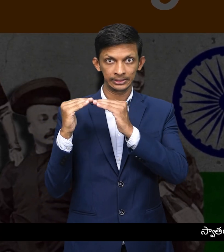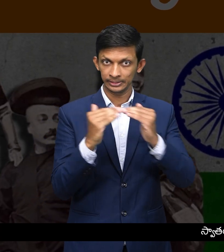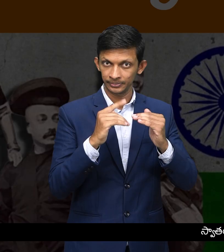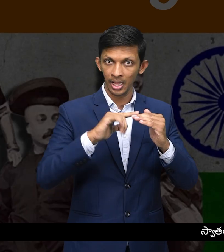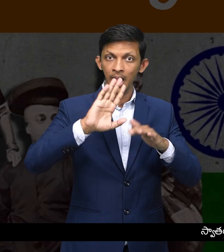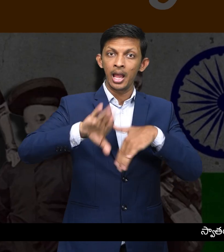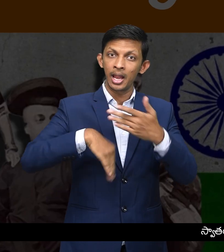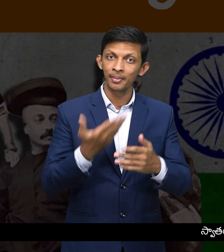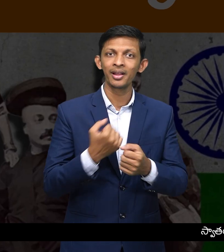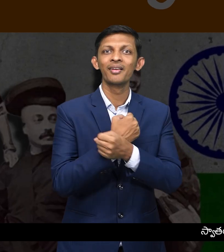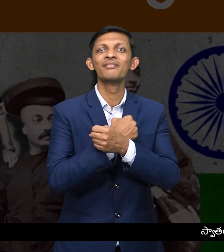స్వాతంత్రానంతరం సమానత్వం.